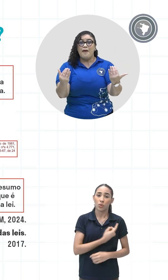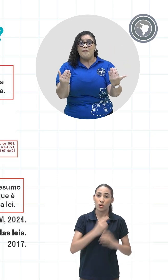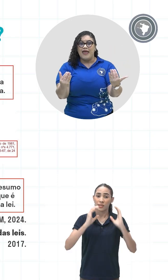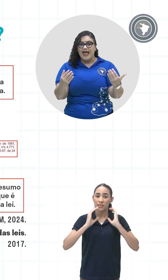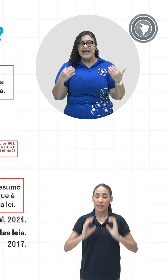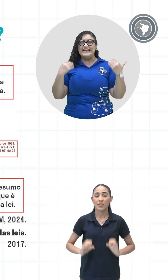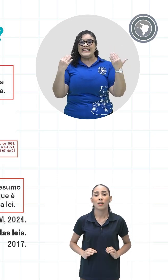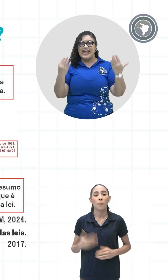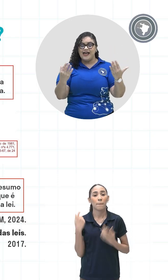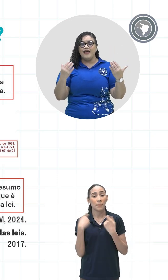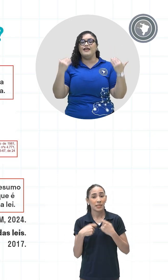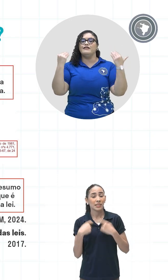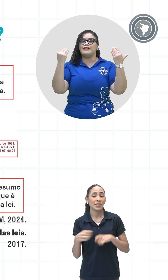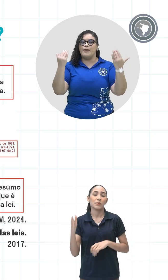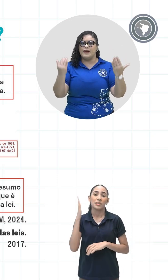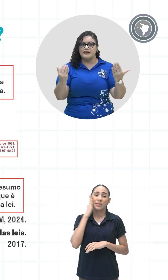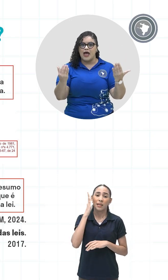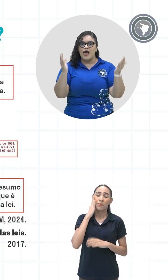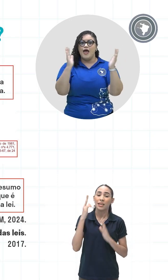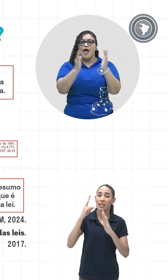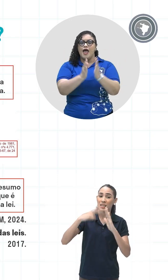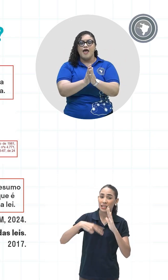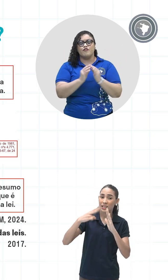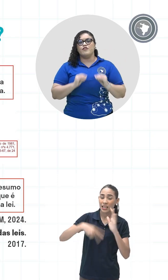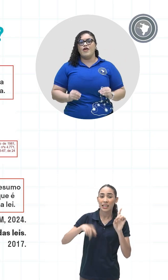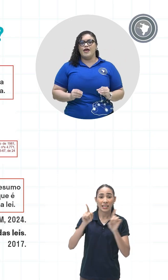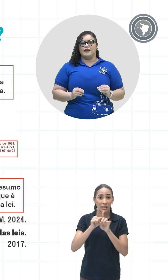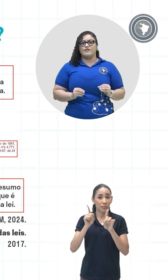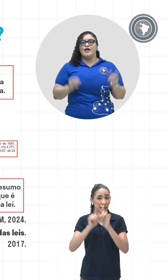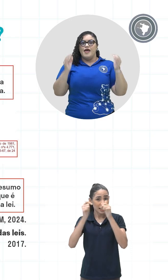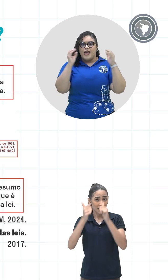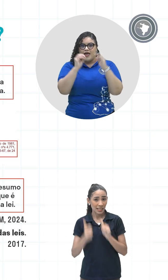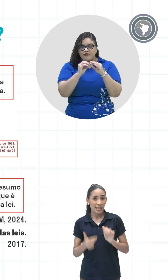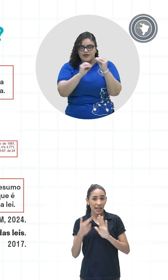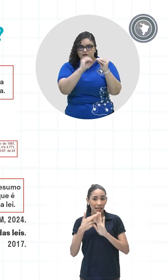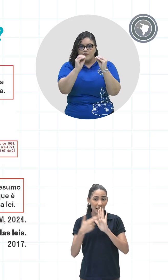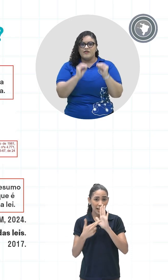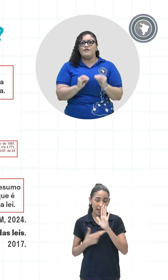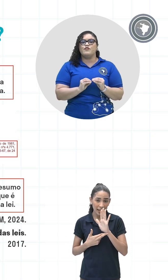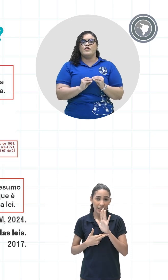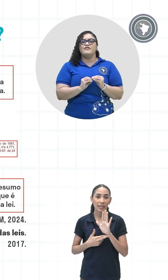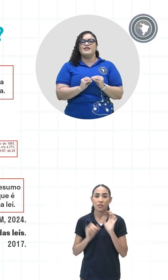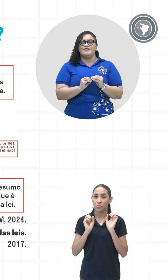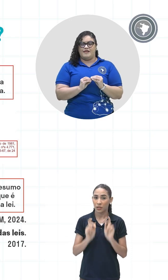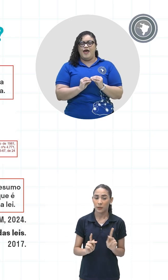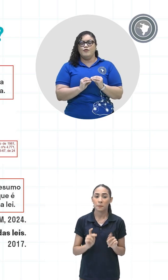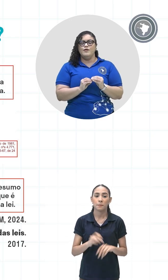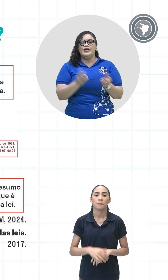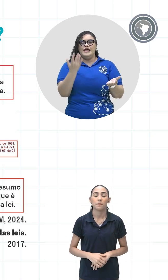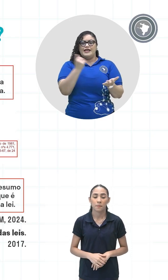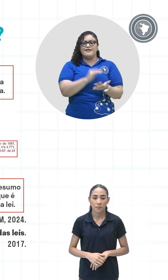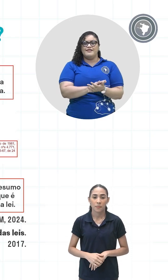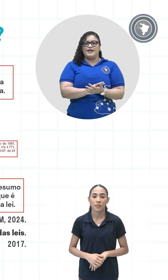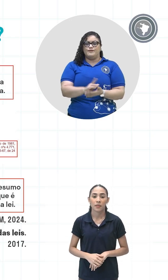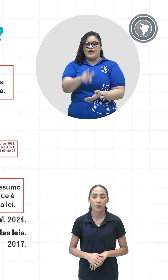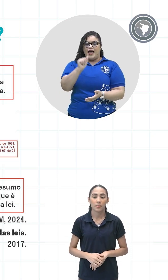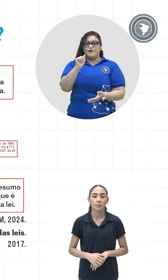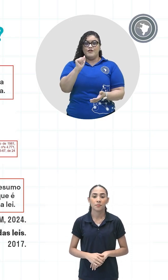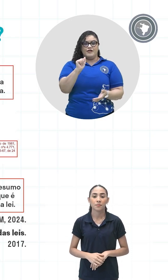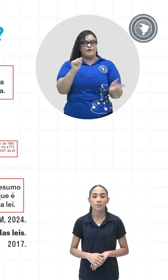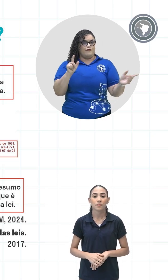precisamos saber ler e interpretar estas regras, estas observaçõezinhas, certo? E aí